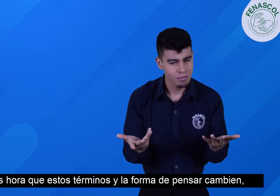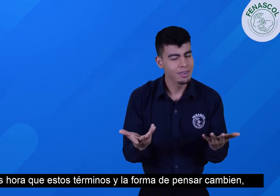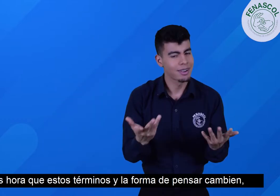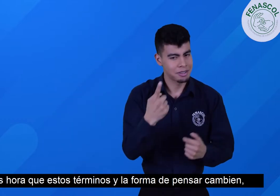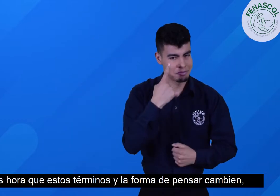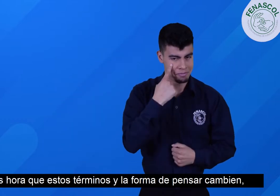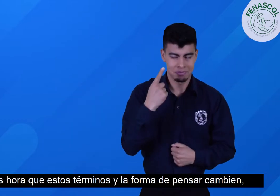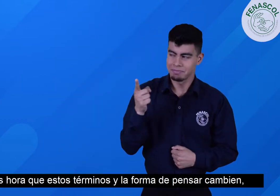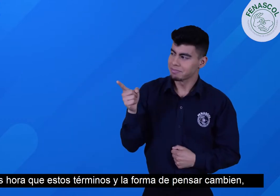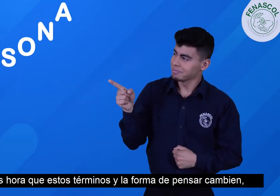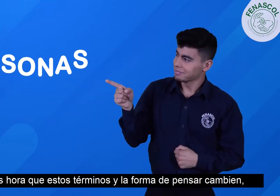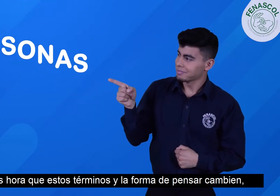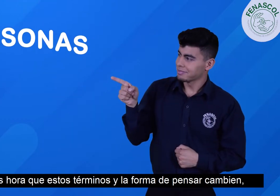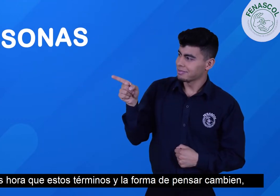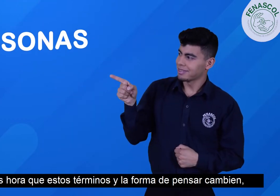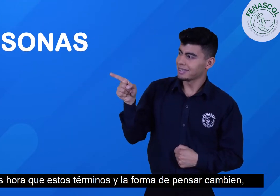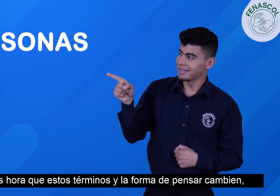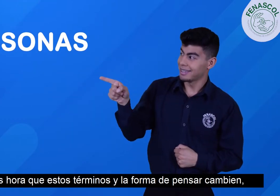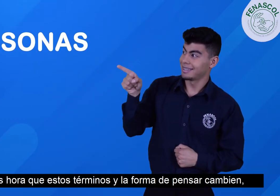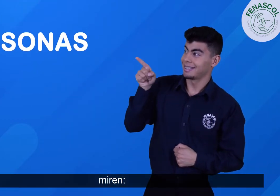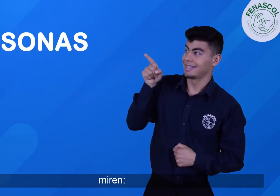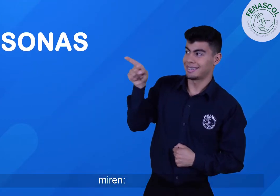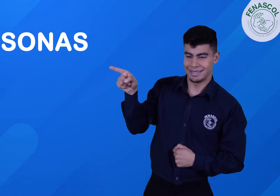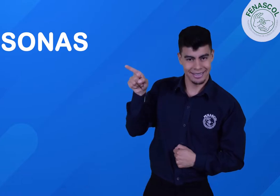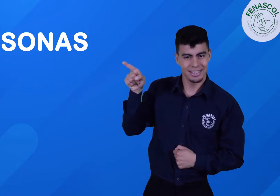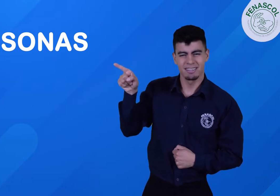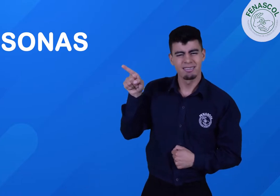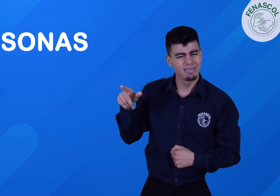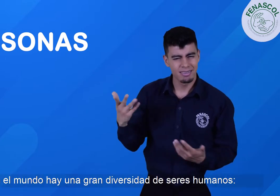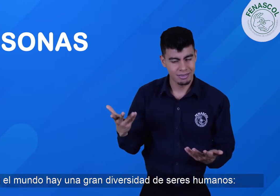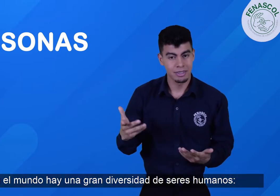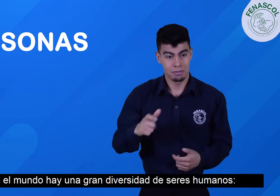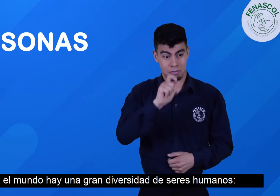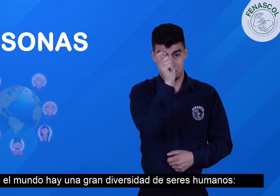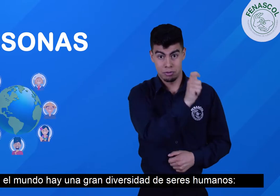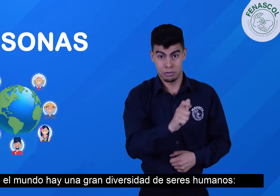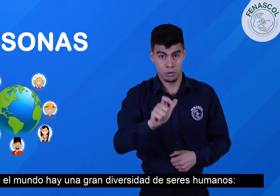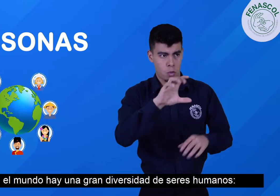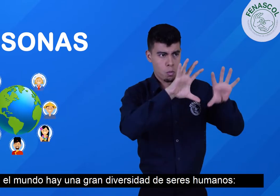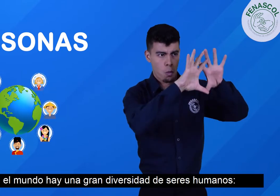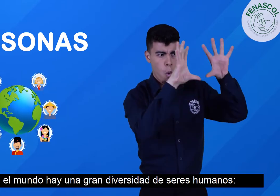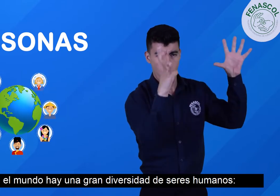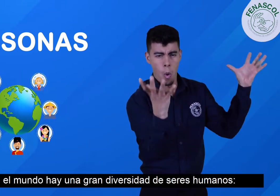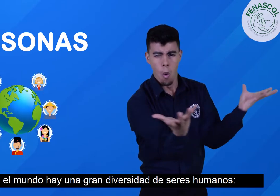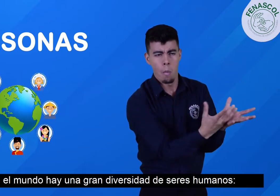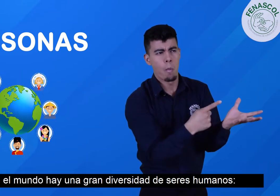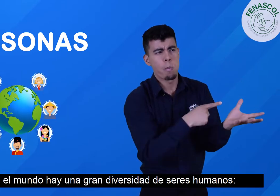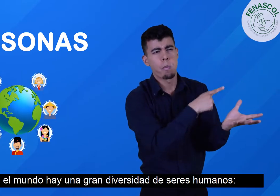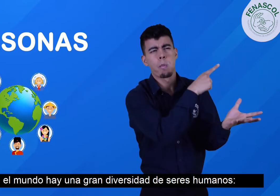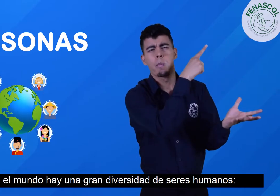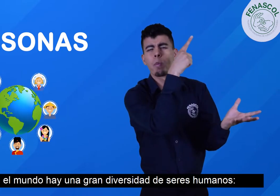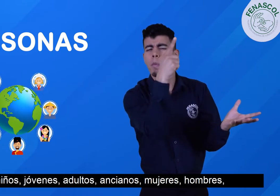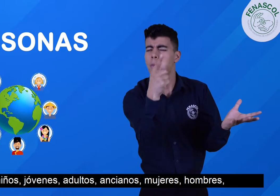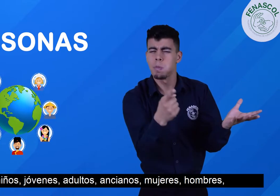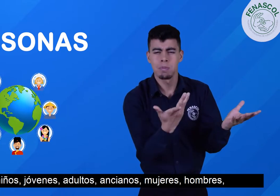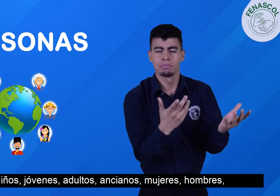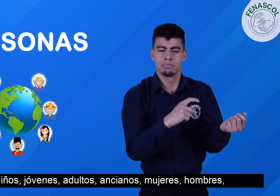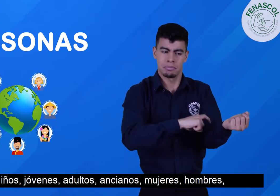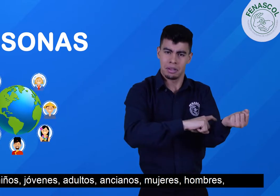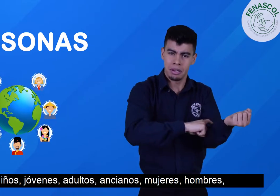términos y la forma de pensar cambien miren persona en el mundo hay una gran diversidad de seres humanos niños jóvenes